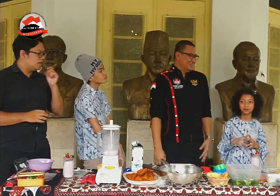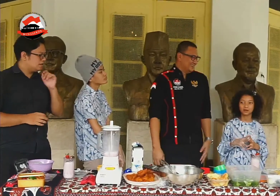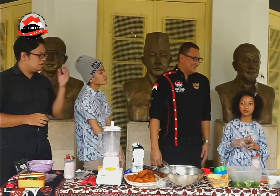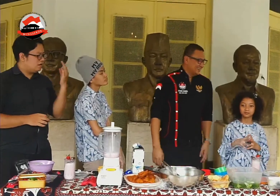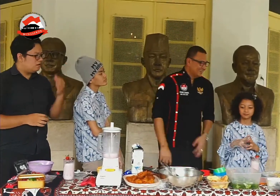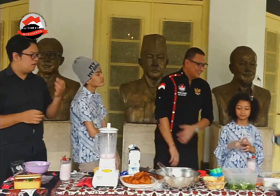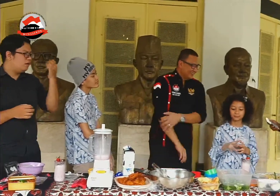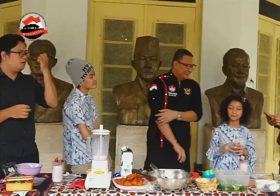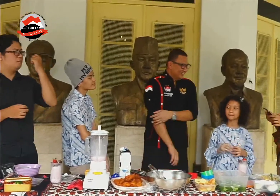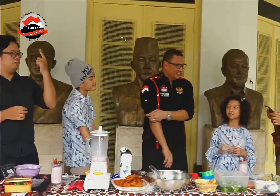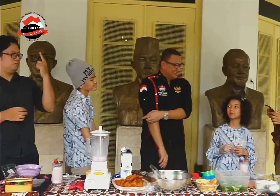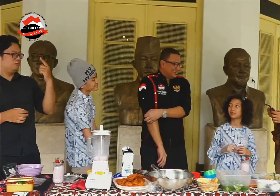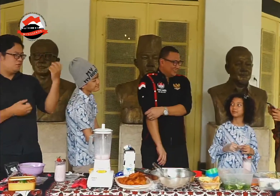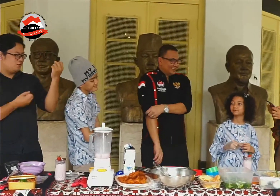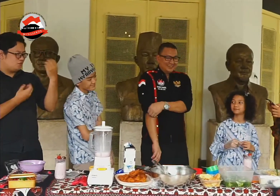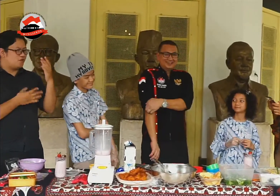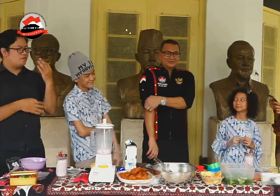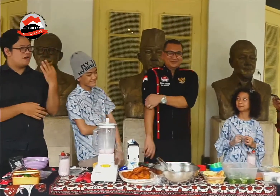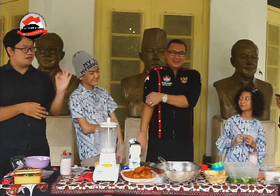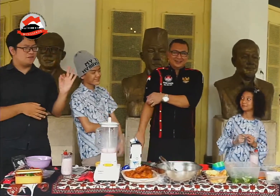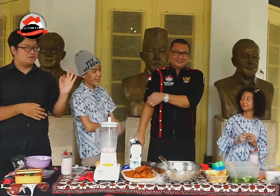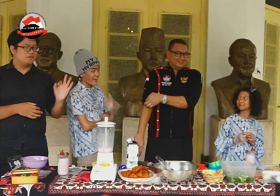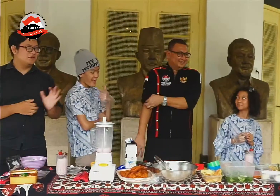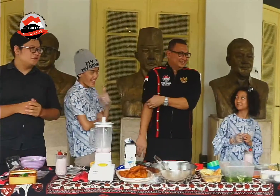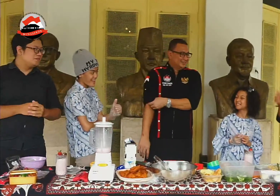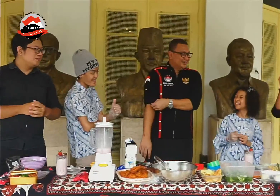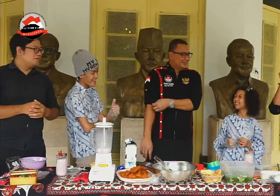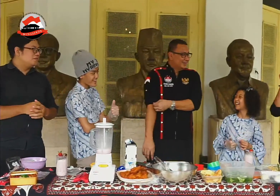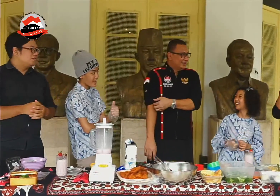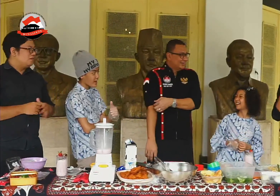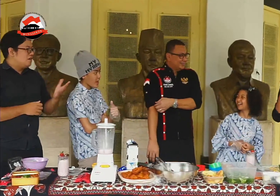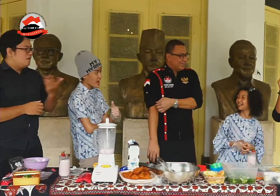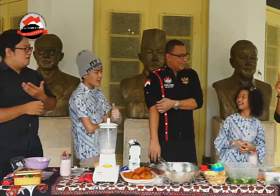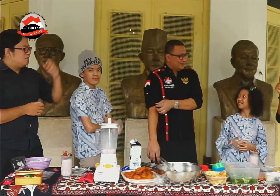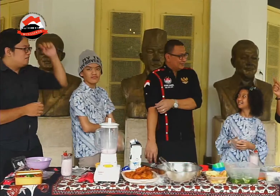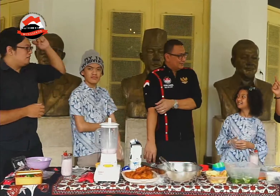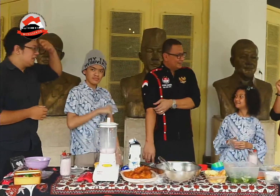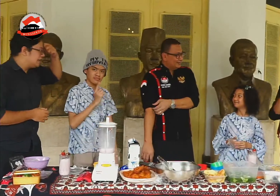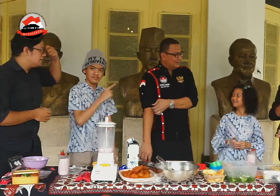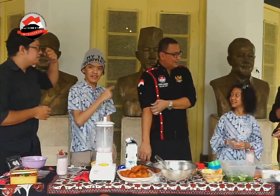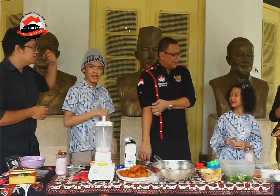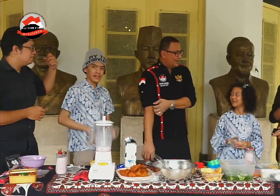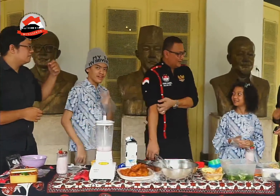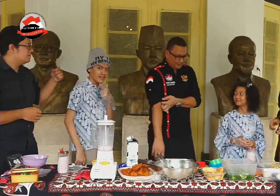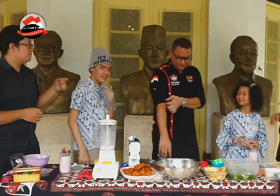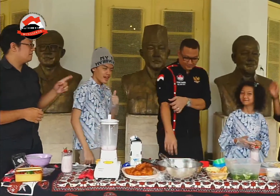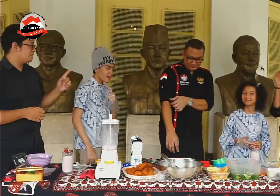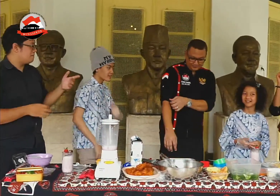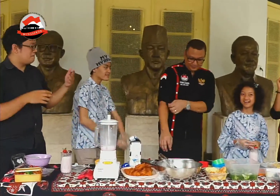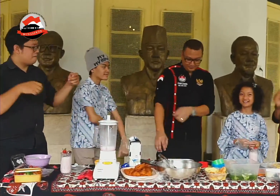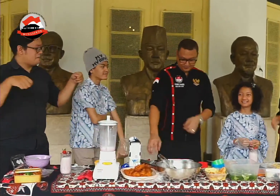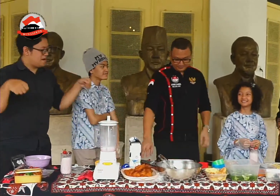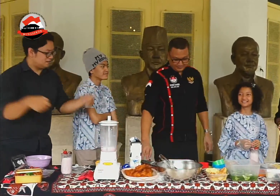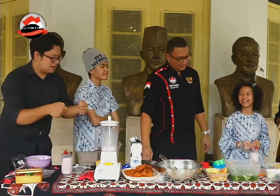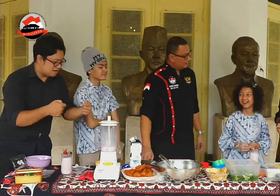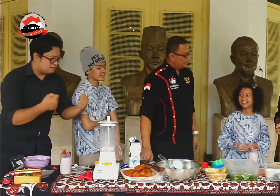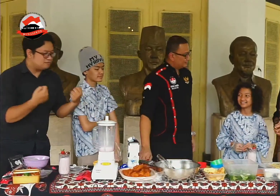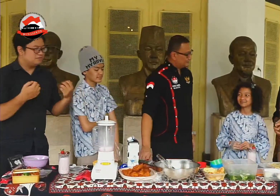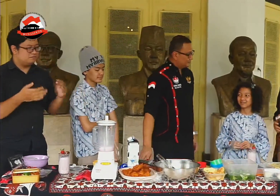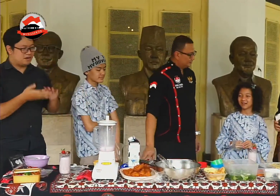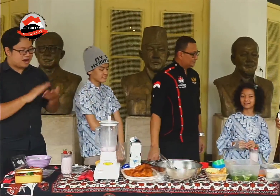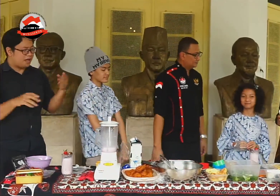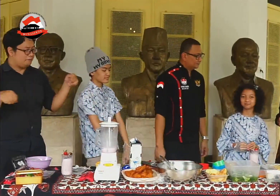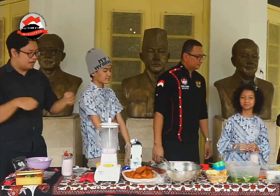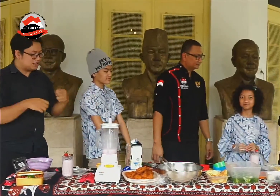ini adalah info baru, pelajaran baru. Info baru. So, aku jadi inget, chef, kemarin tuh aku masak, terus rasanya tuh asin